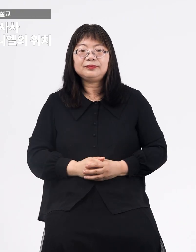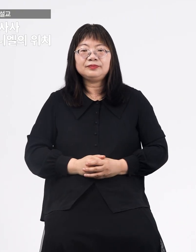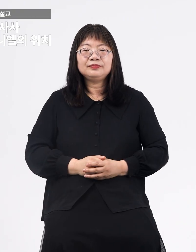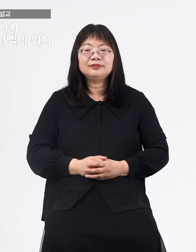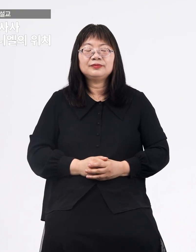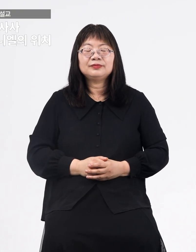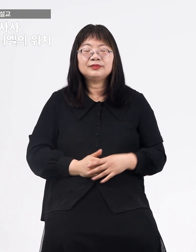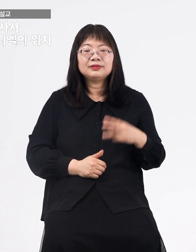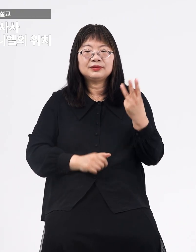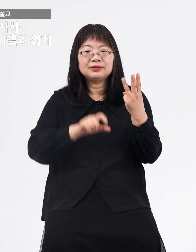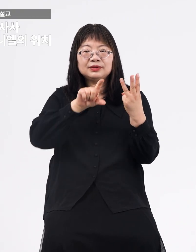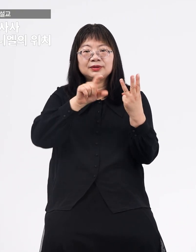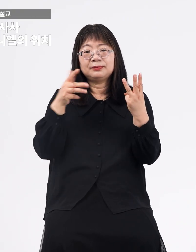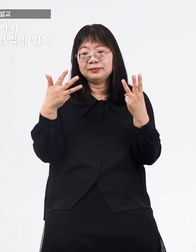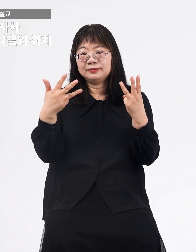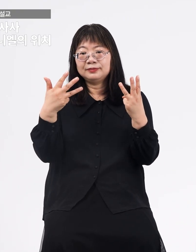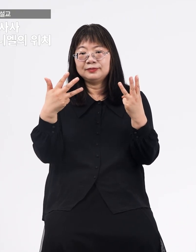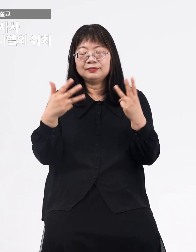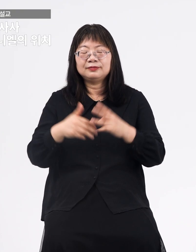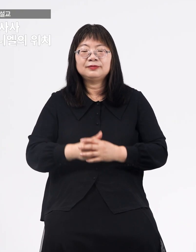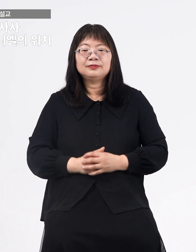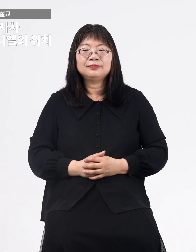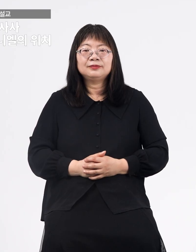3장 8절을 보세요.